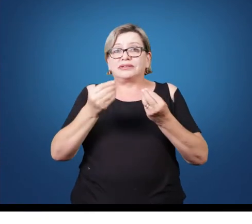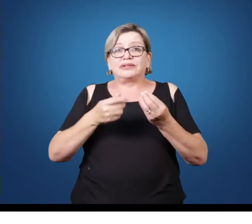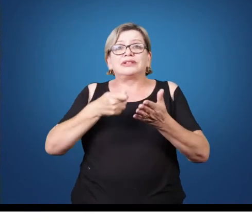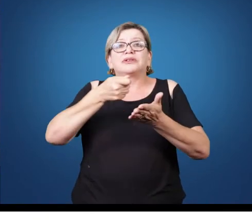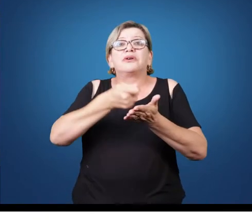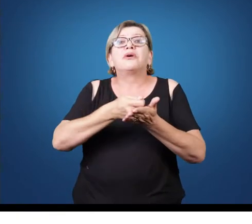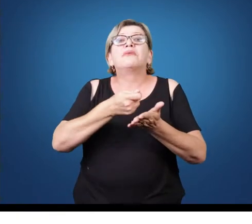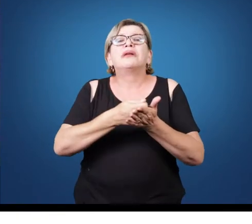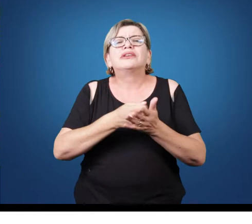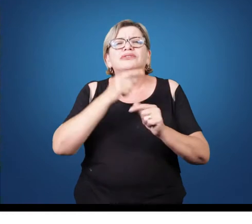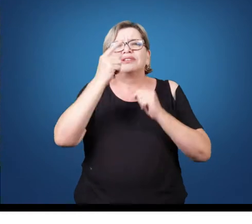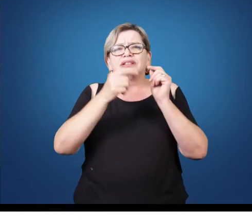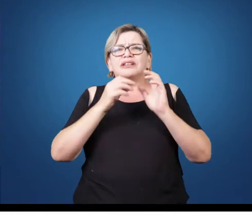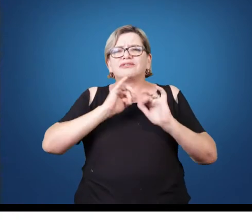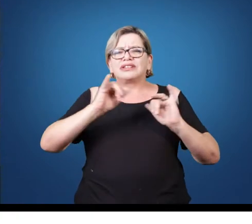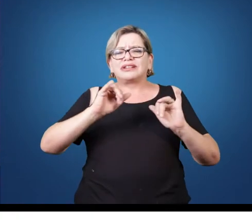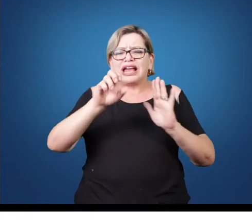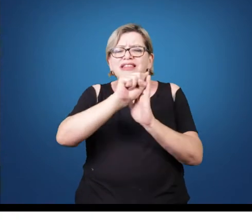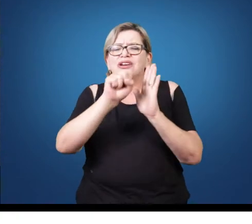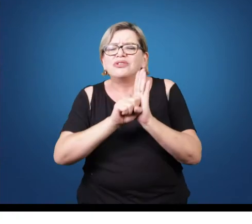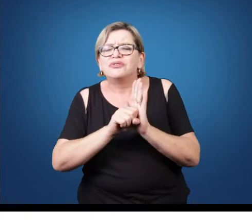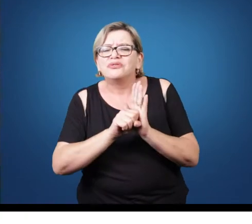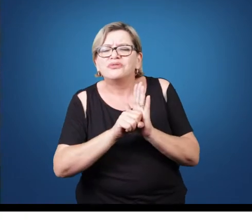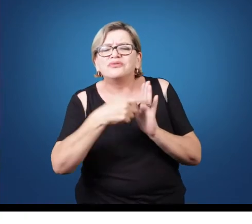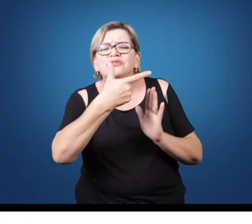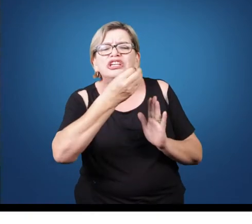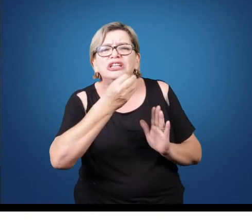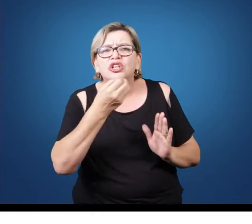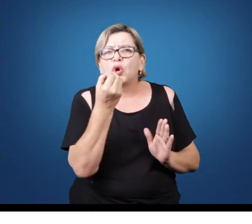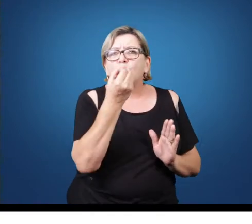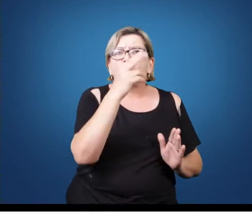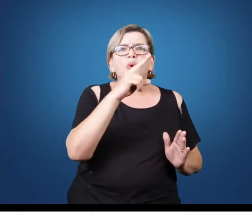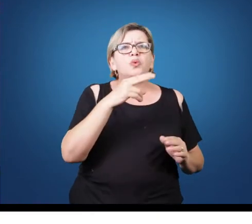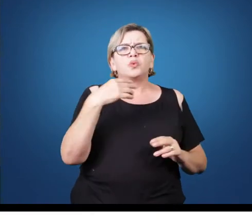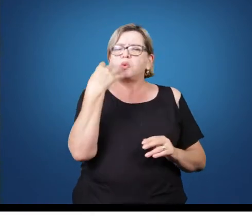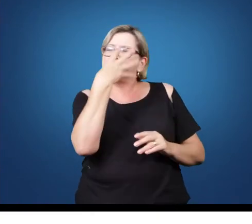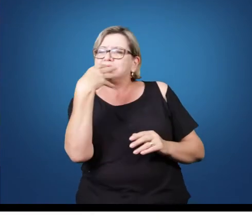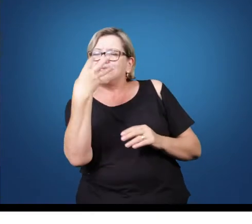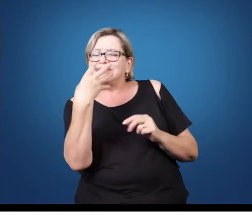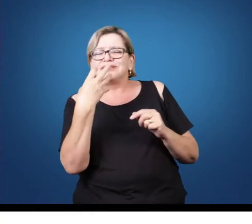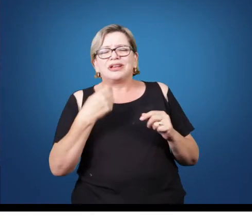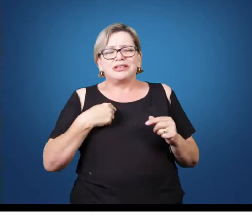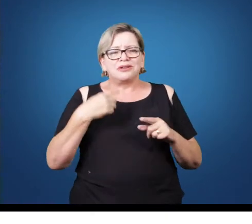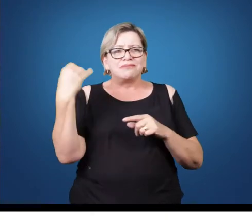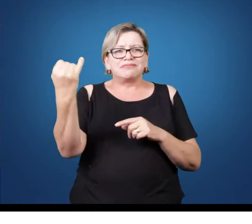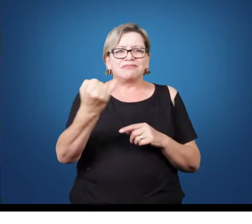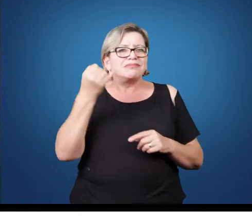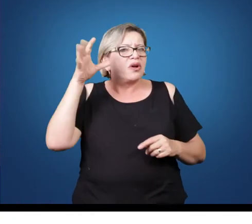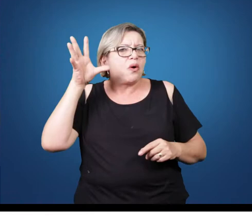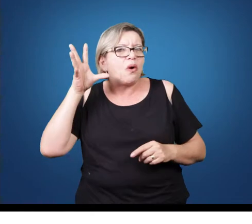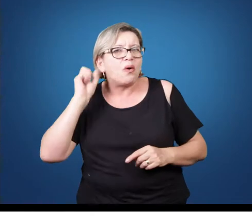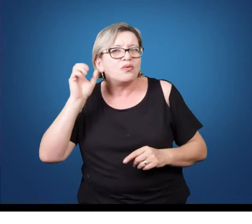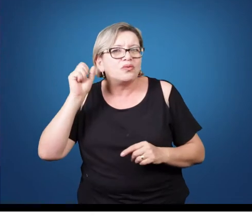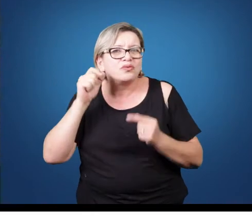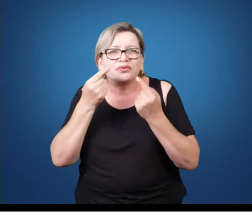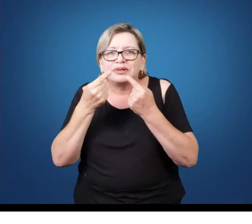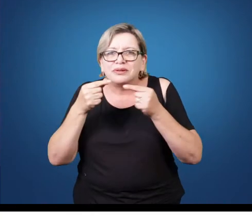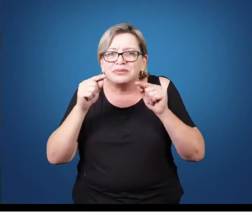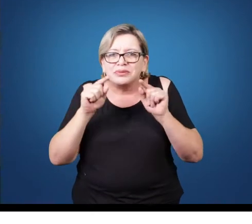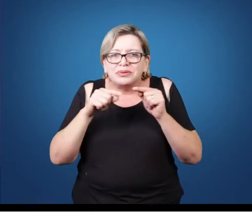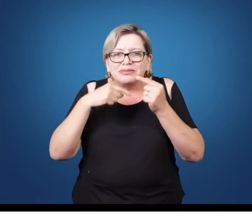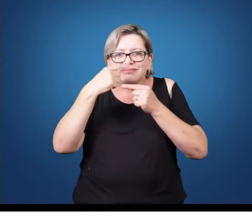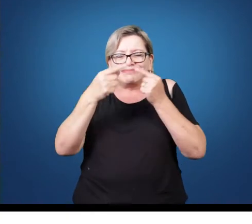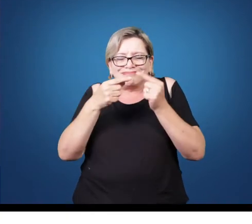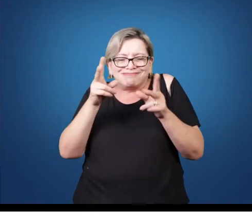obra é do século XX ou ela é do romantismo, ou ela é... Então, é importante ouvir bastante para reconhecer, talvez, alguns pontos